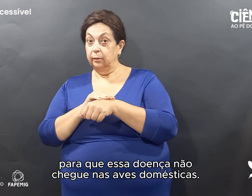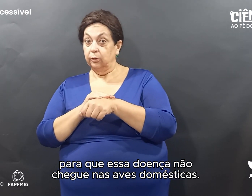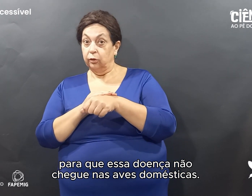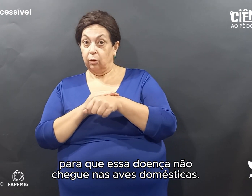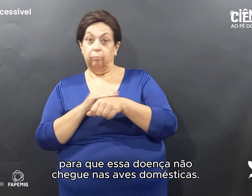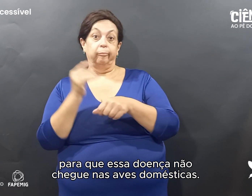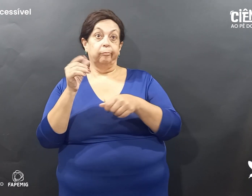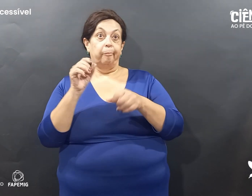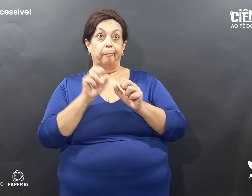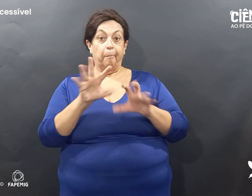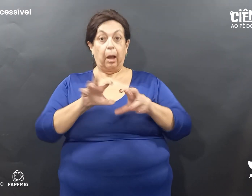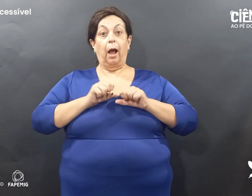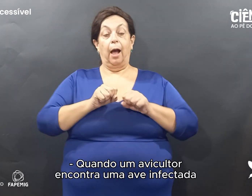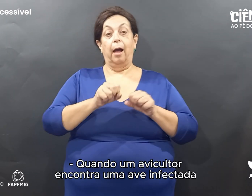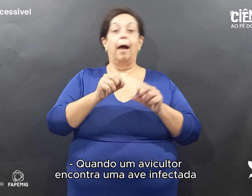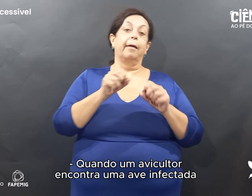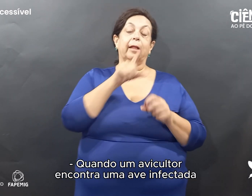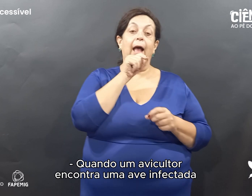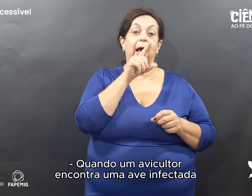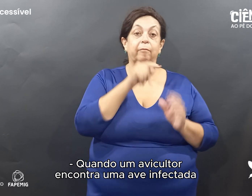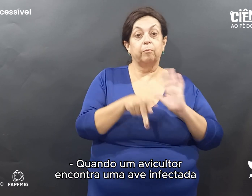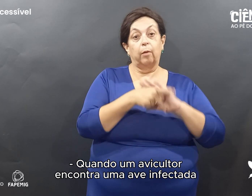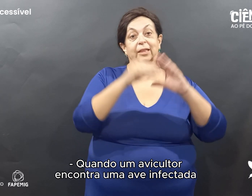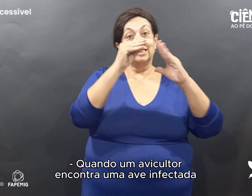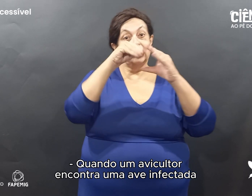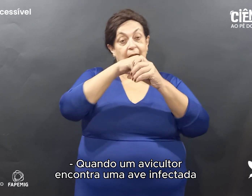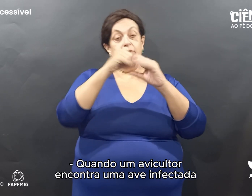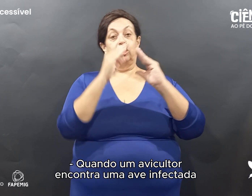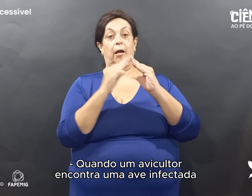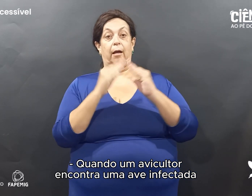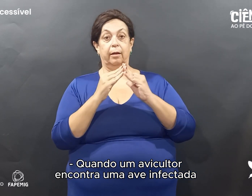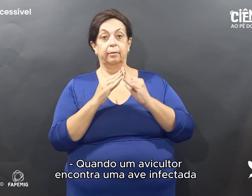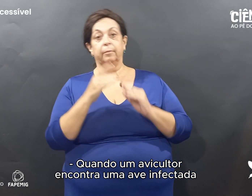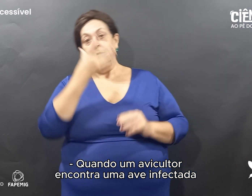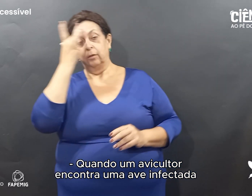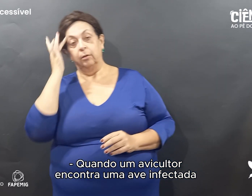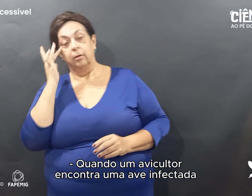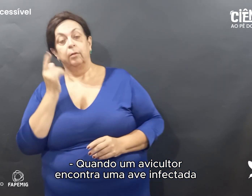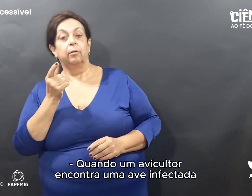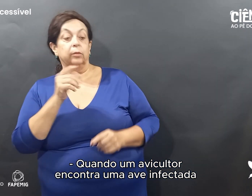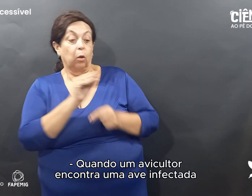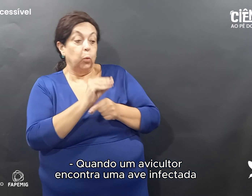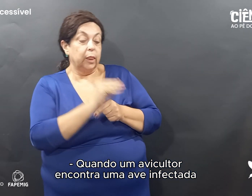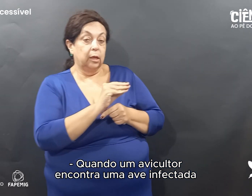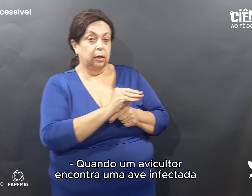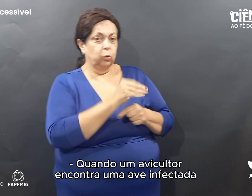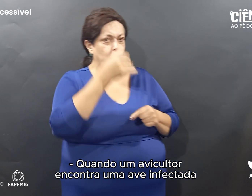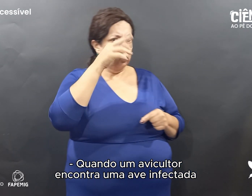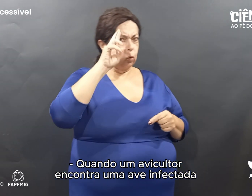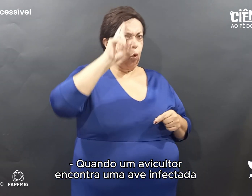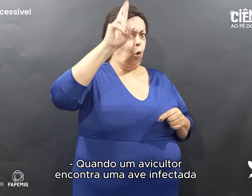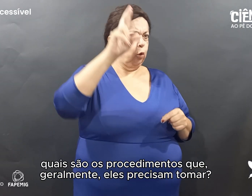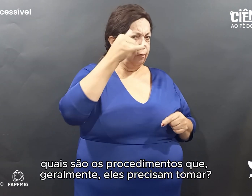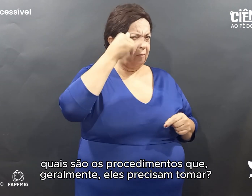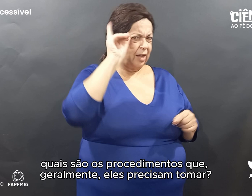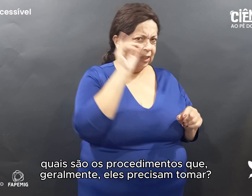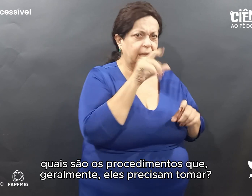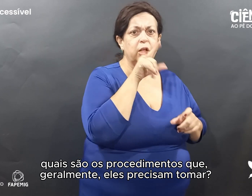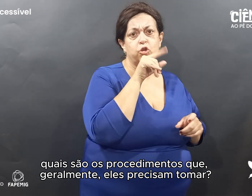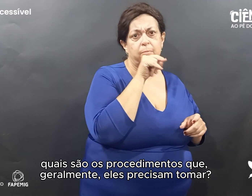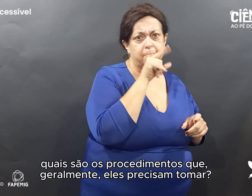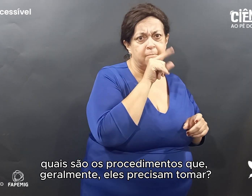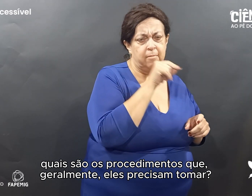nas aves domésticas. Quando um avicultor encontra, né, uma ave infectada, quais são